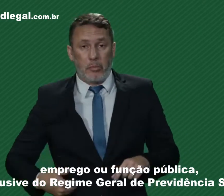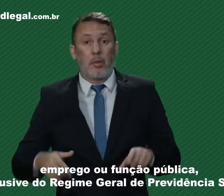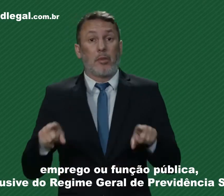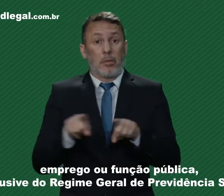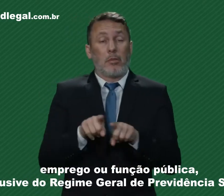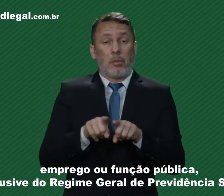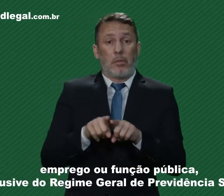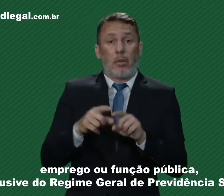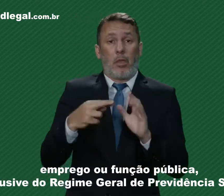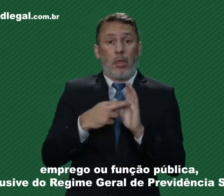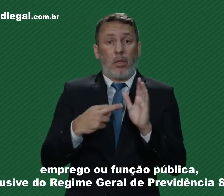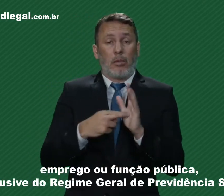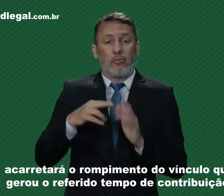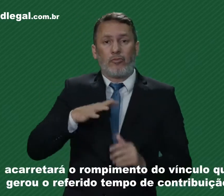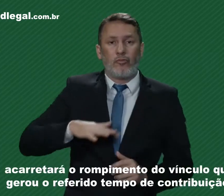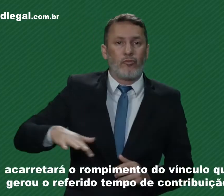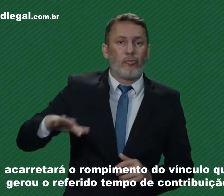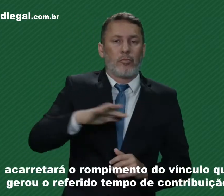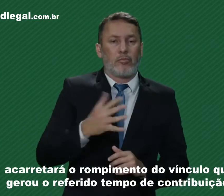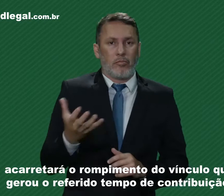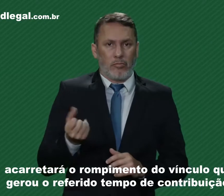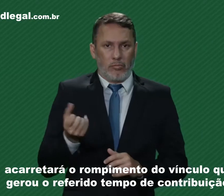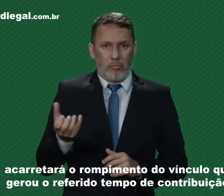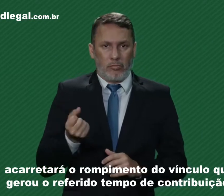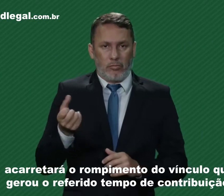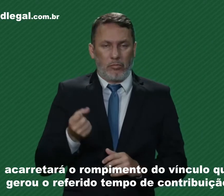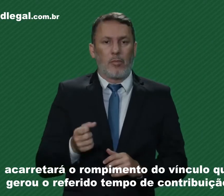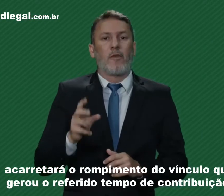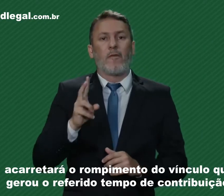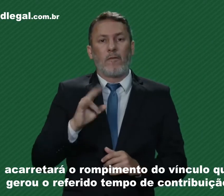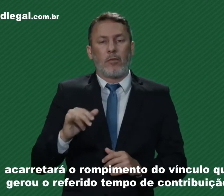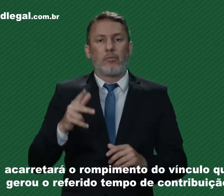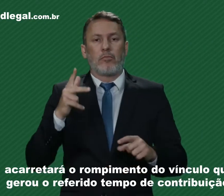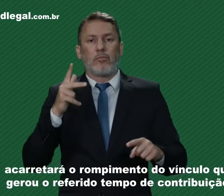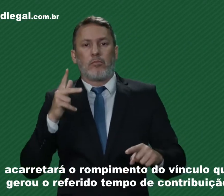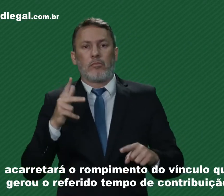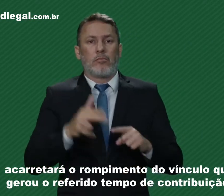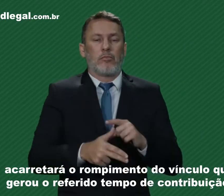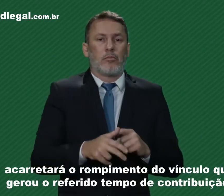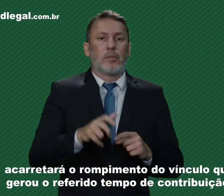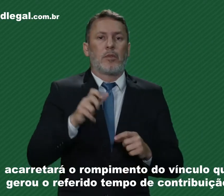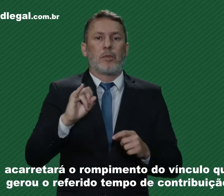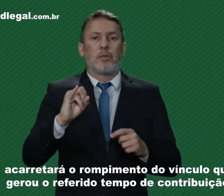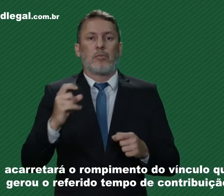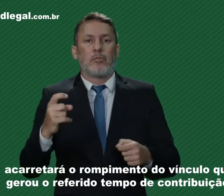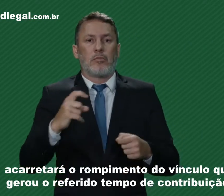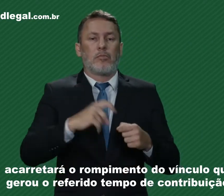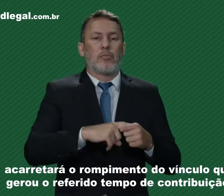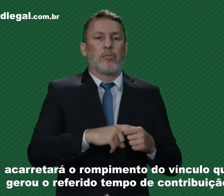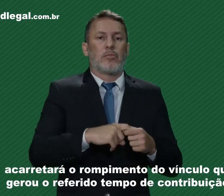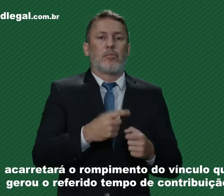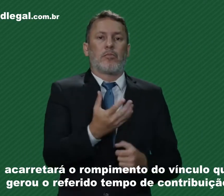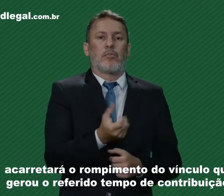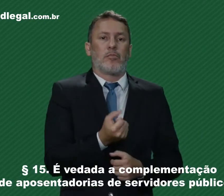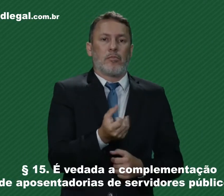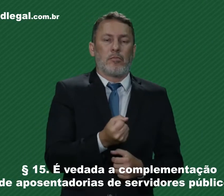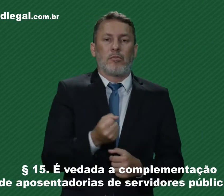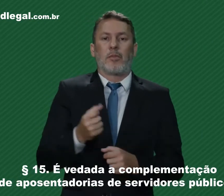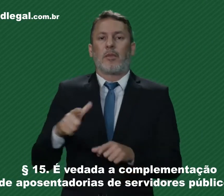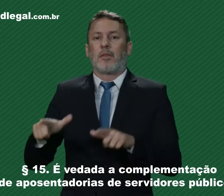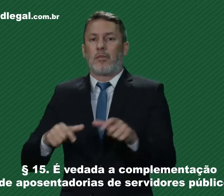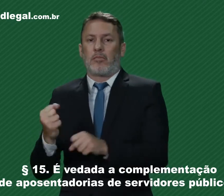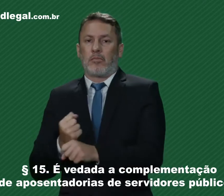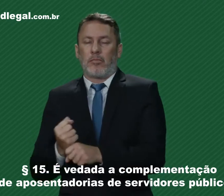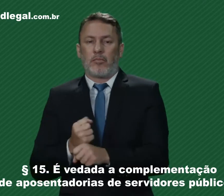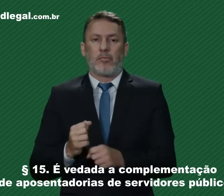regime geral da Previdência Social, acarretará o rompimento do vínculo que gerou o referido tempo de contribuição.